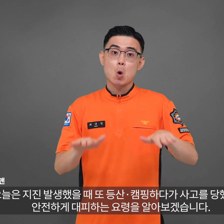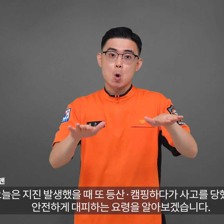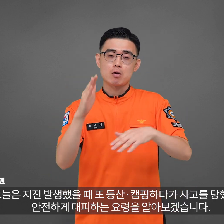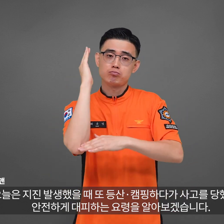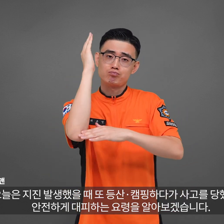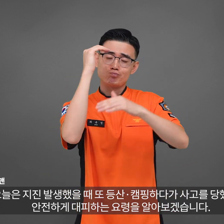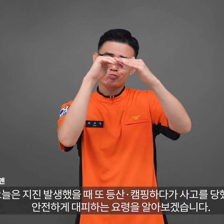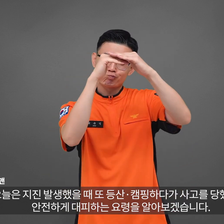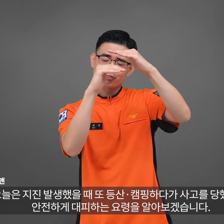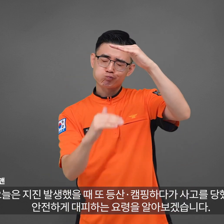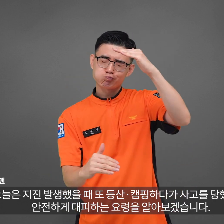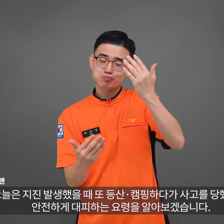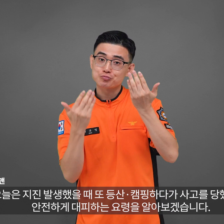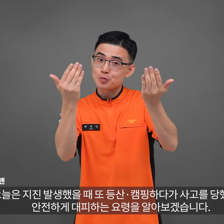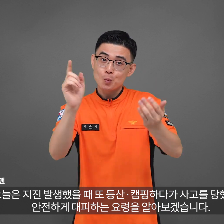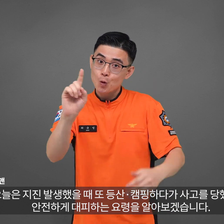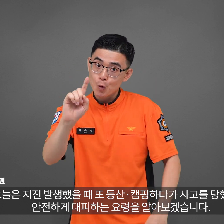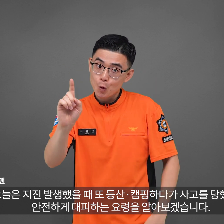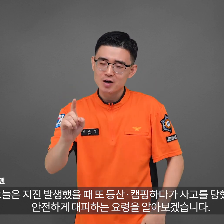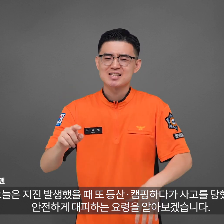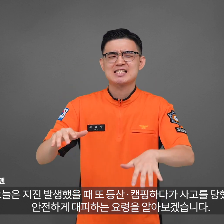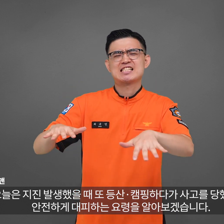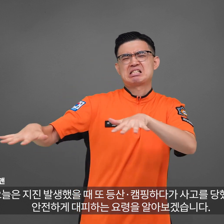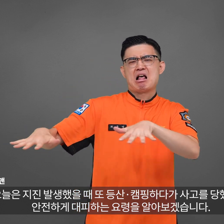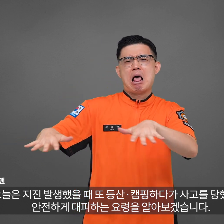오늘은 지진 발생했을 때